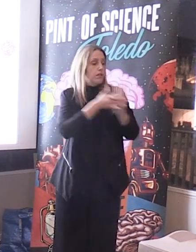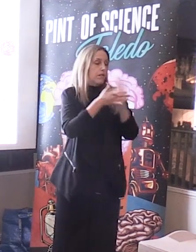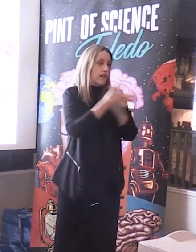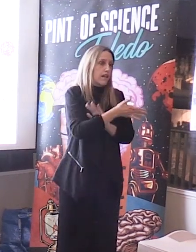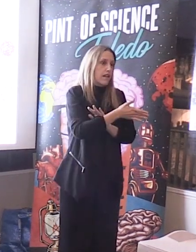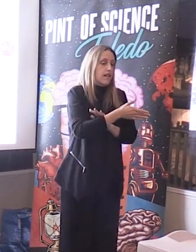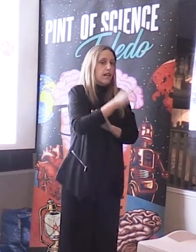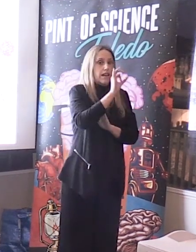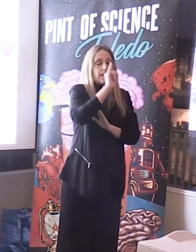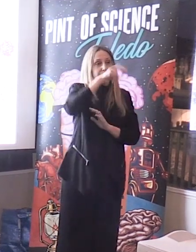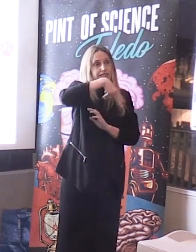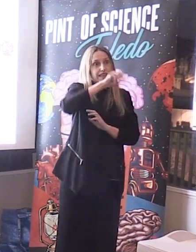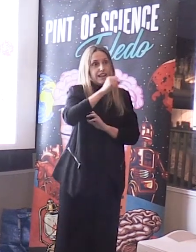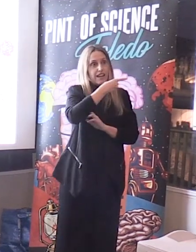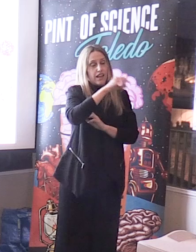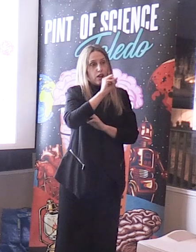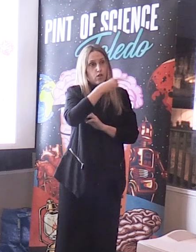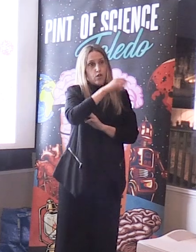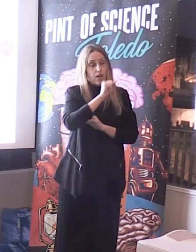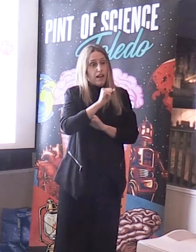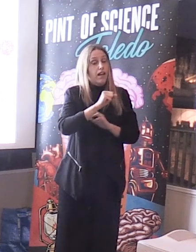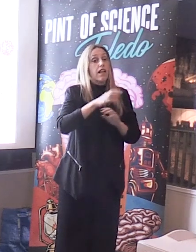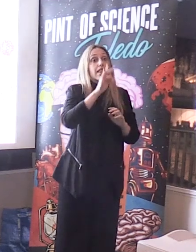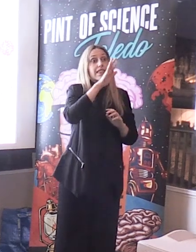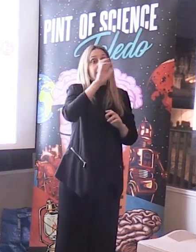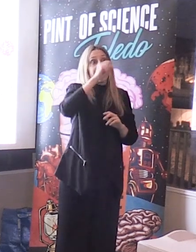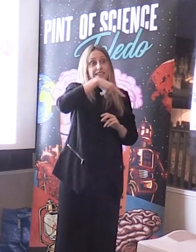del tránsito. Y ya que Jorge nos ha traído un montón